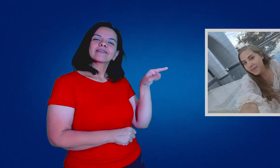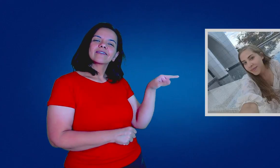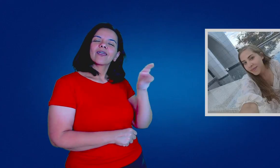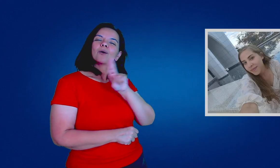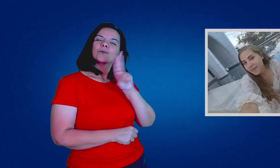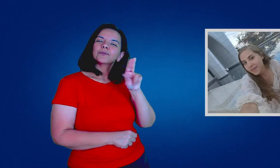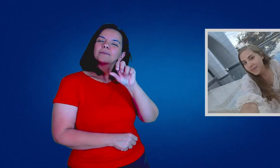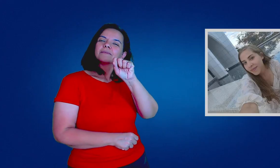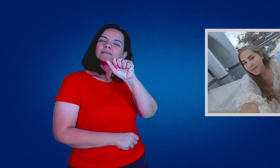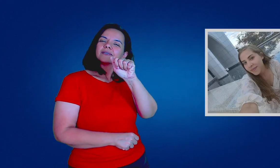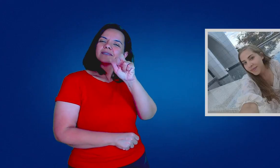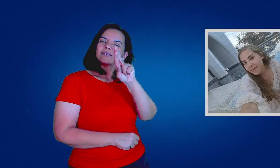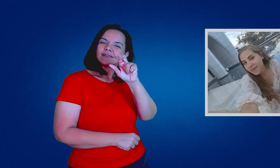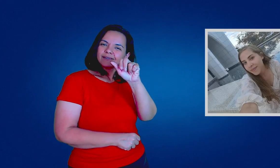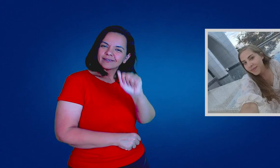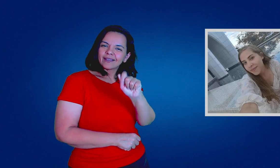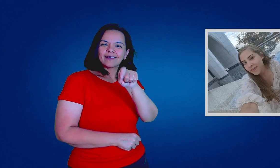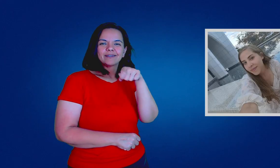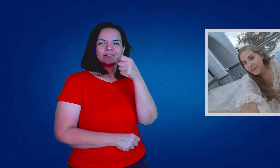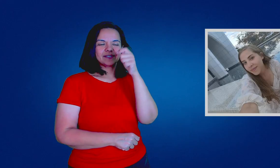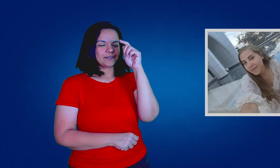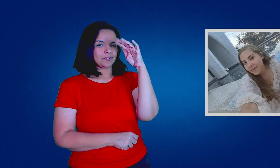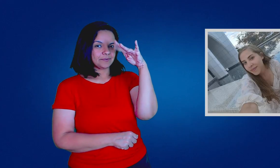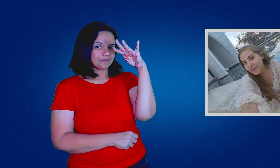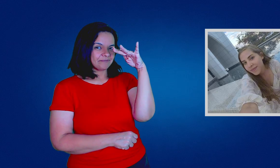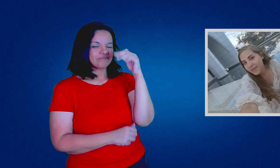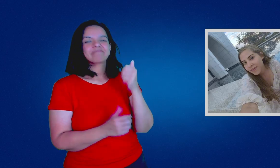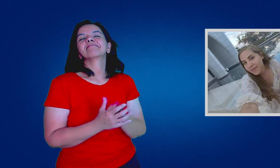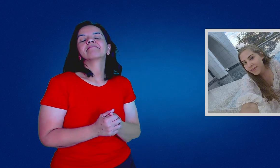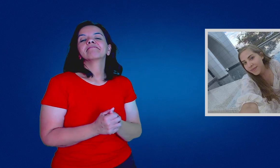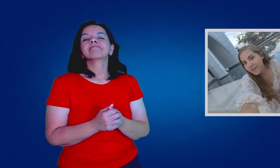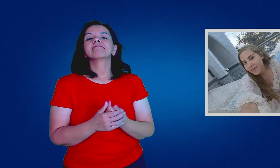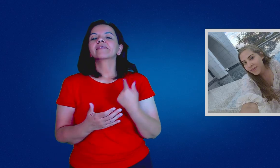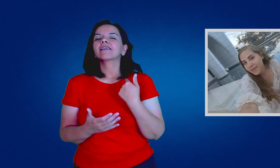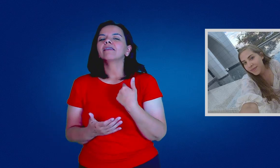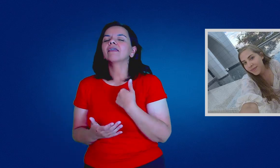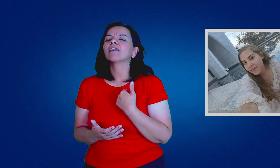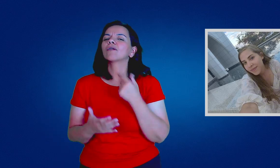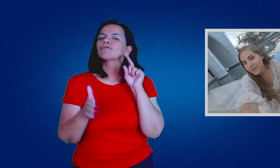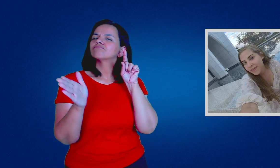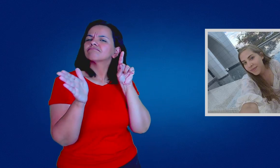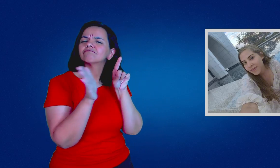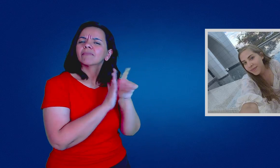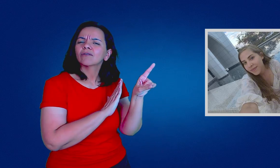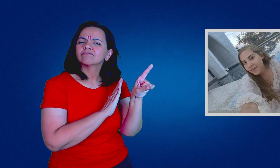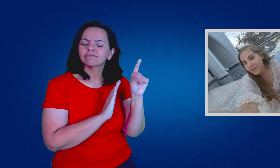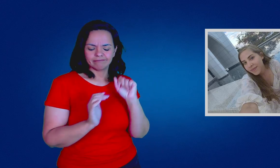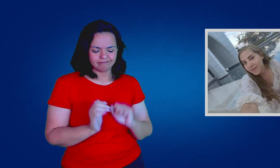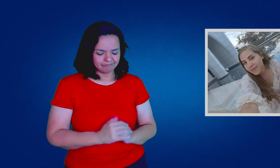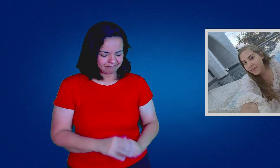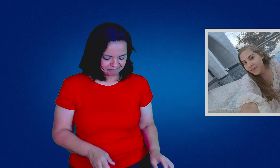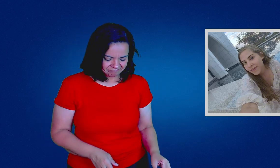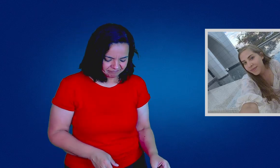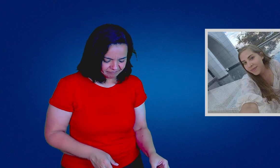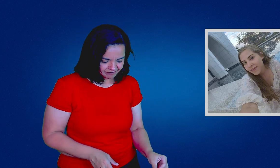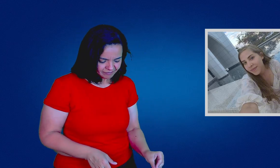conhecem? O nome dela é Sara, esse aqui é o sinal dela. E eu perguntei para